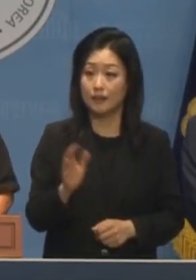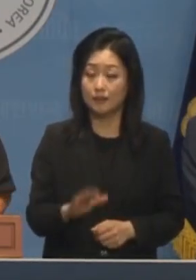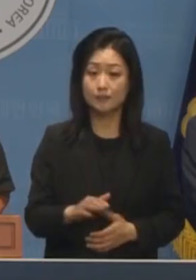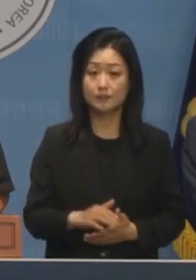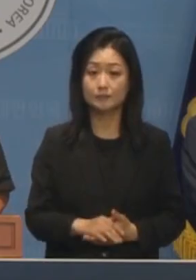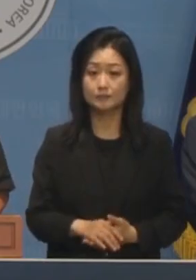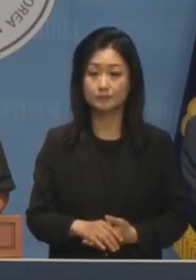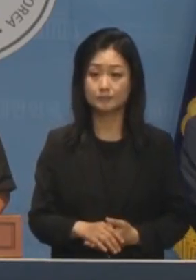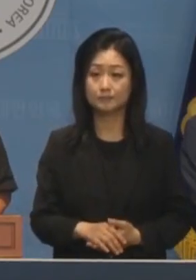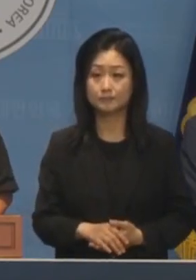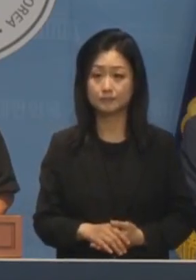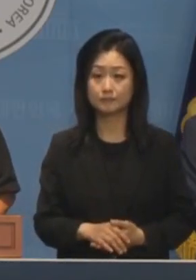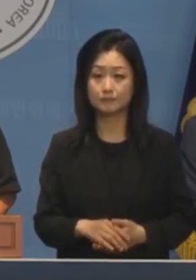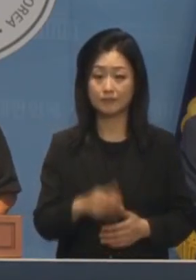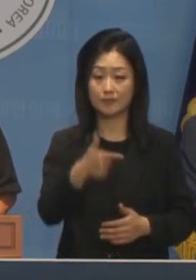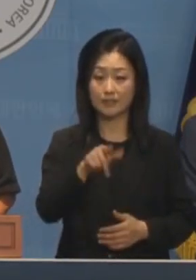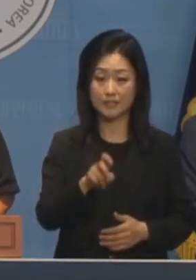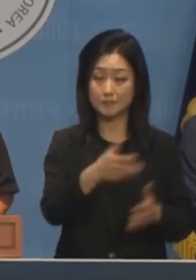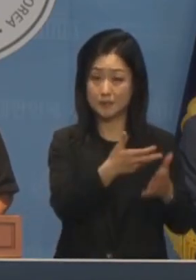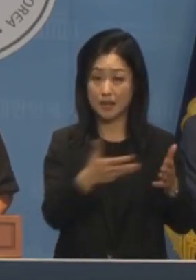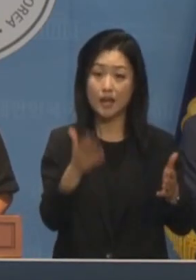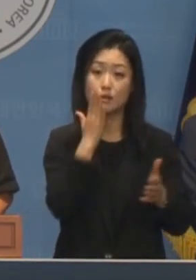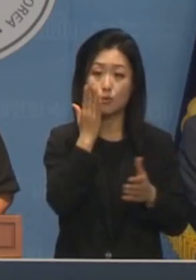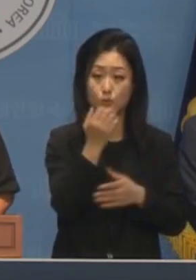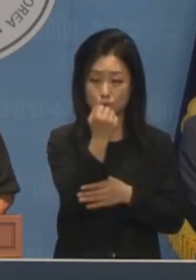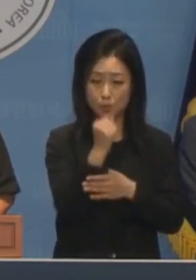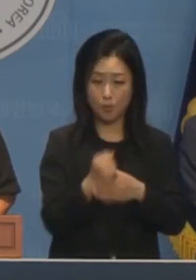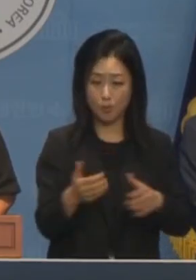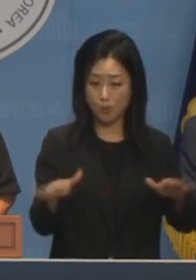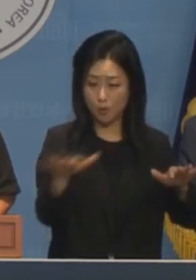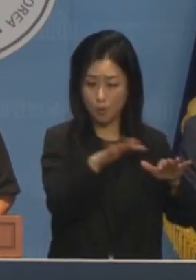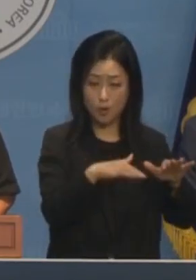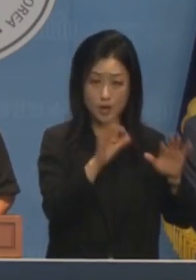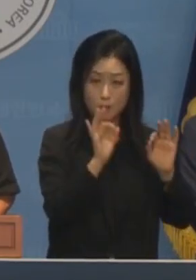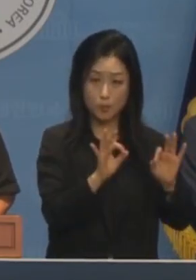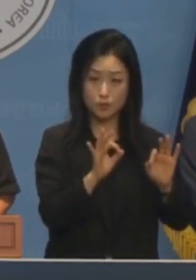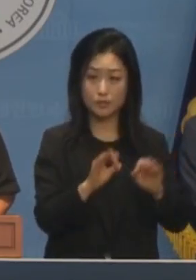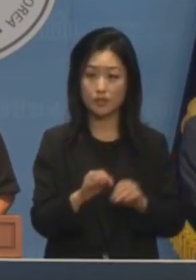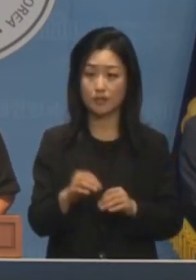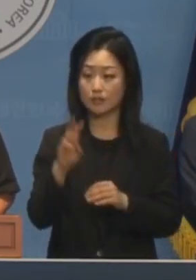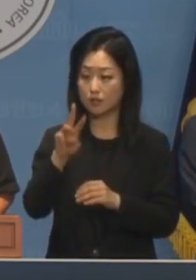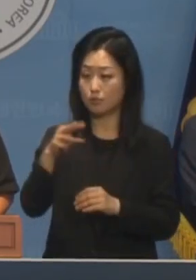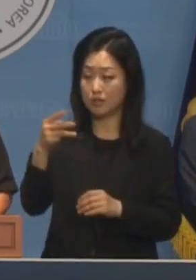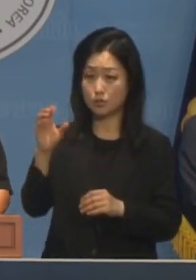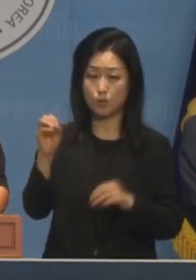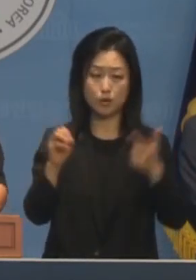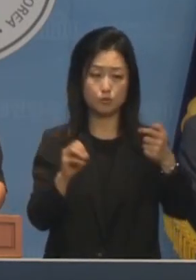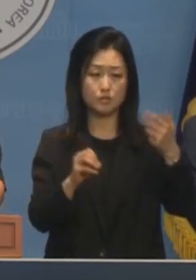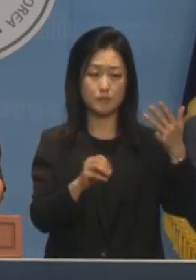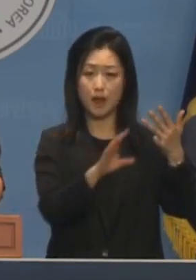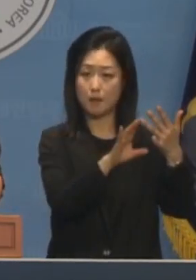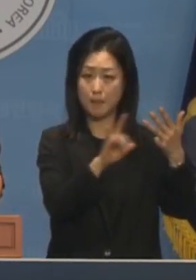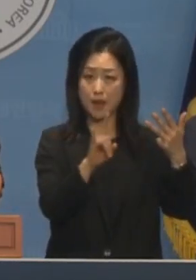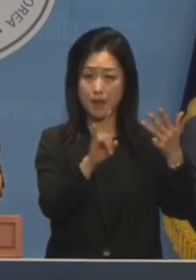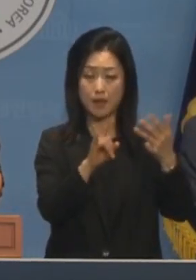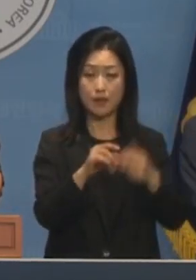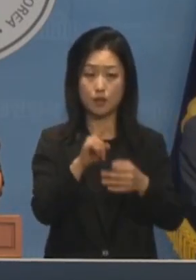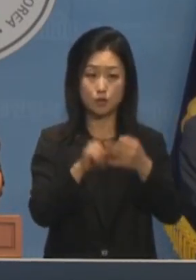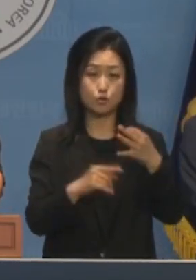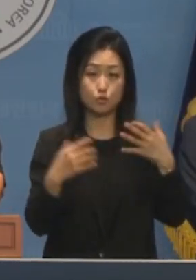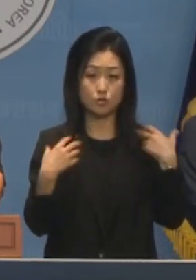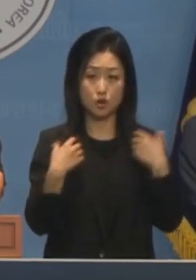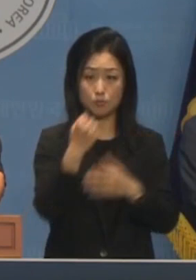말씀드리겠습니다. 금강유역 녹조조사 결과 WHO 기준치 68배 수준, 윤 정부 녹조저감